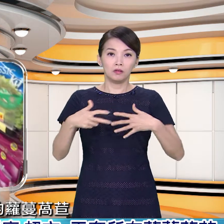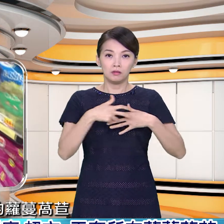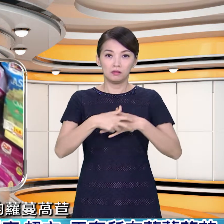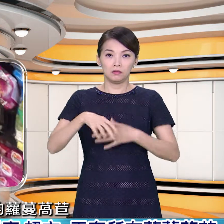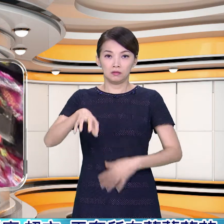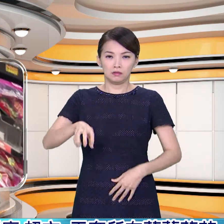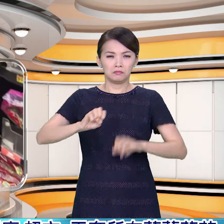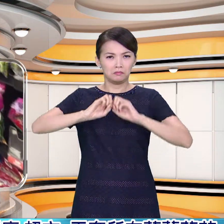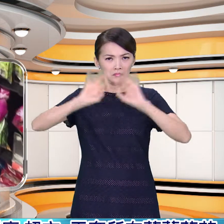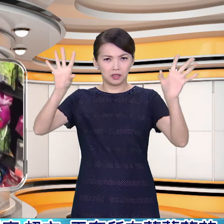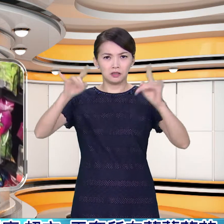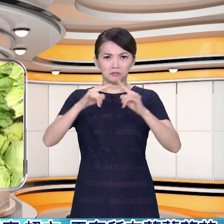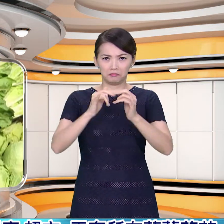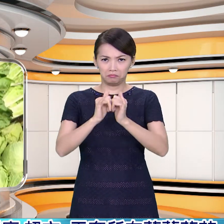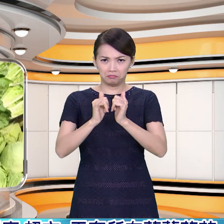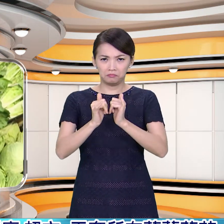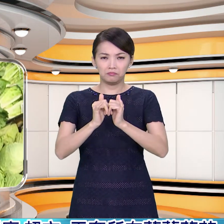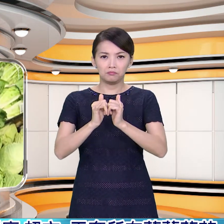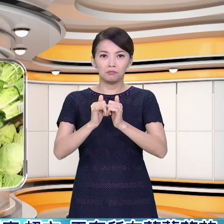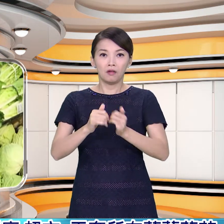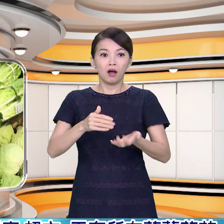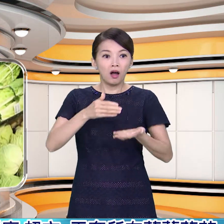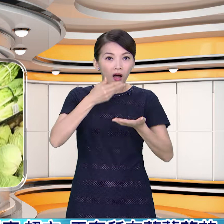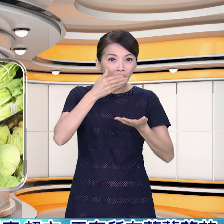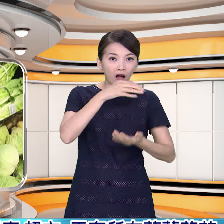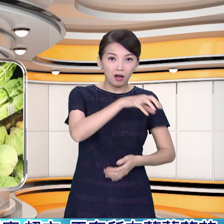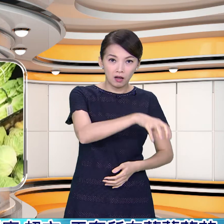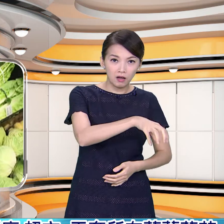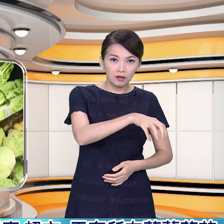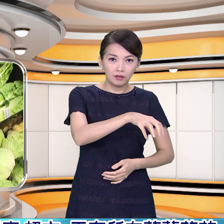苣，以免大家祸从口入。